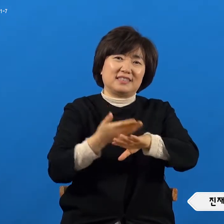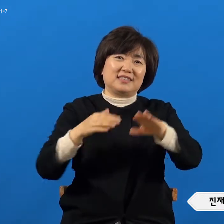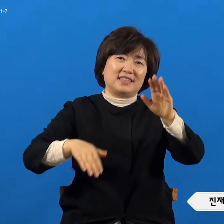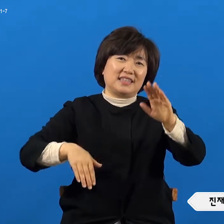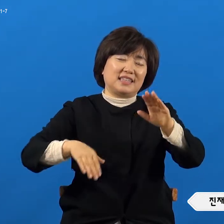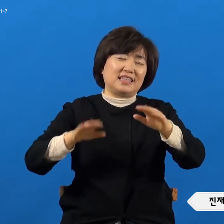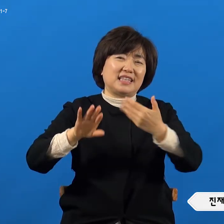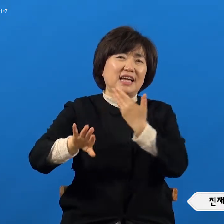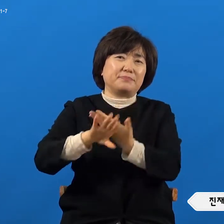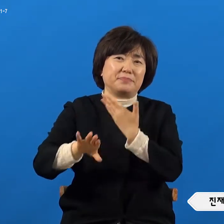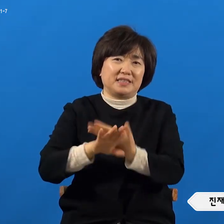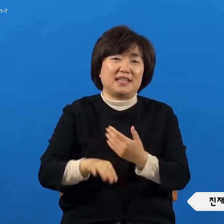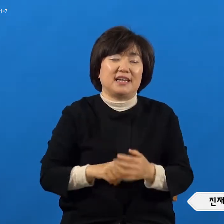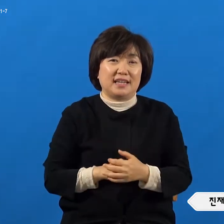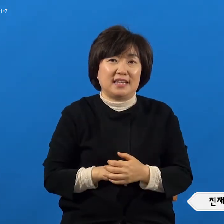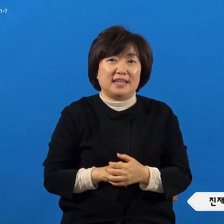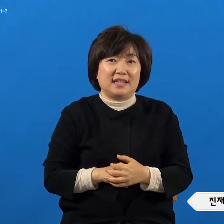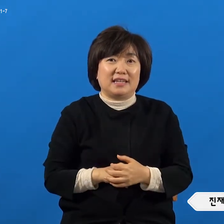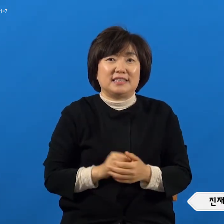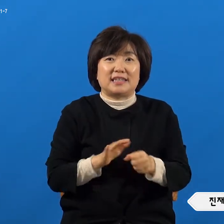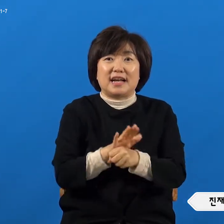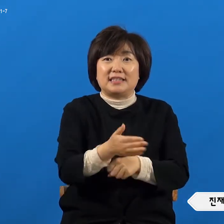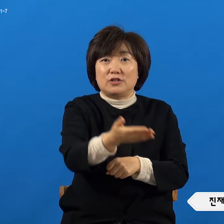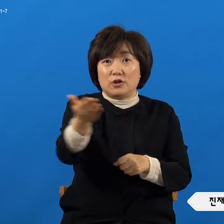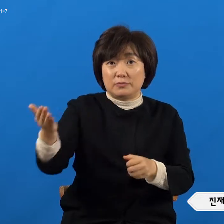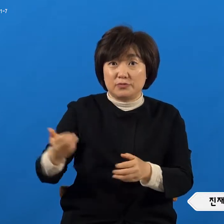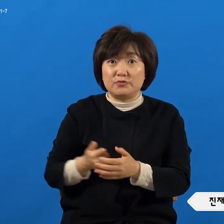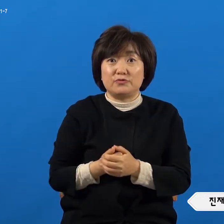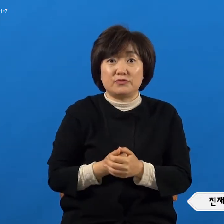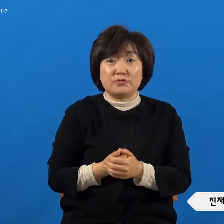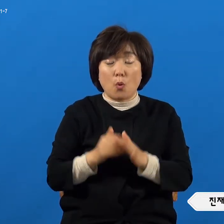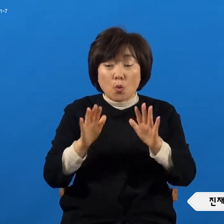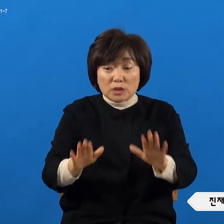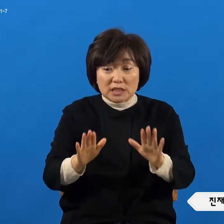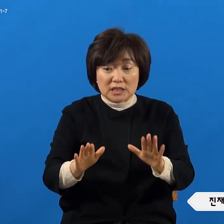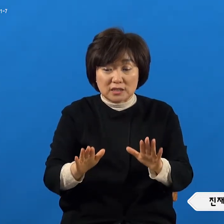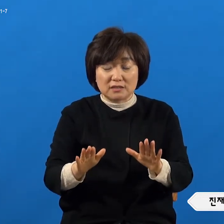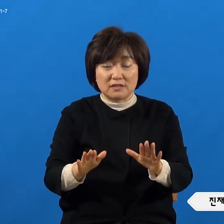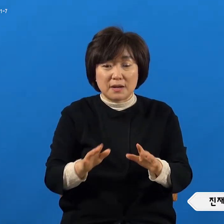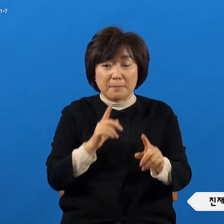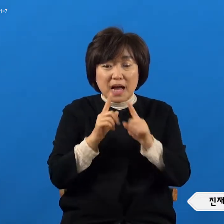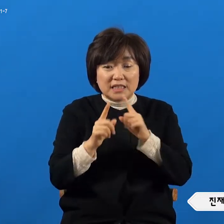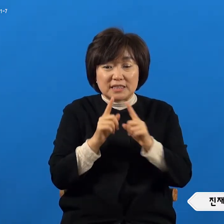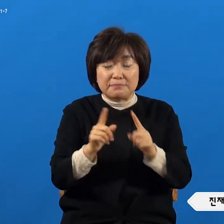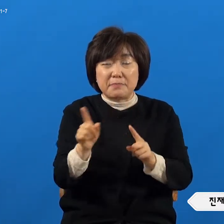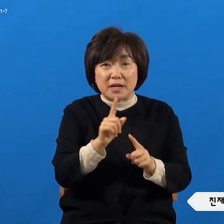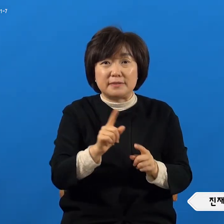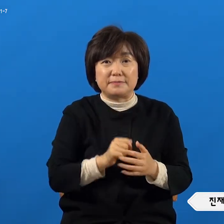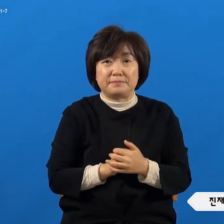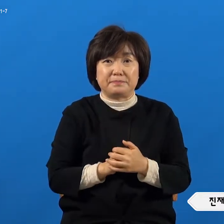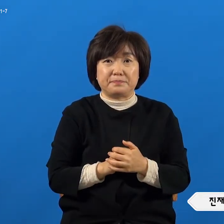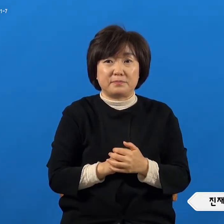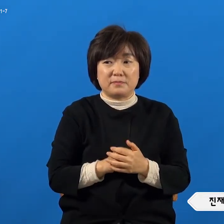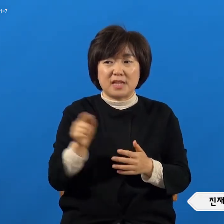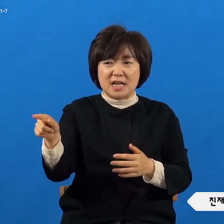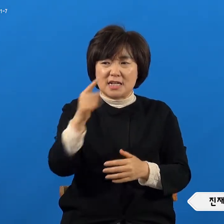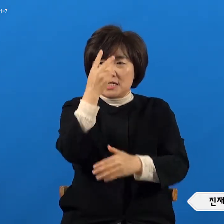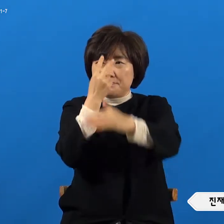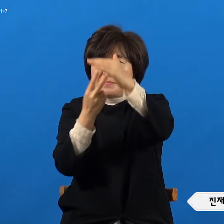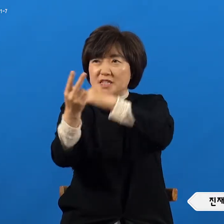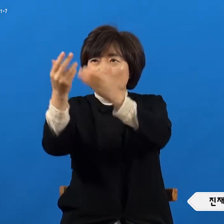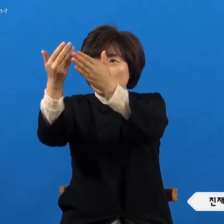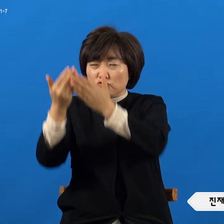차이가 납니다. 사랑의 여러분, 오늘 성경은 왜 그 차이가 난다고 말씀합니까? 그 비전을 주시는